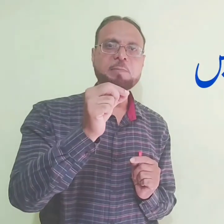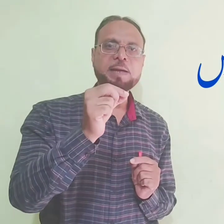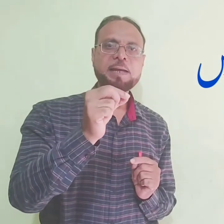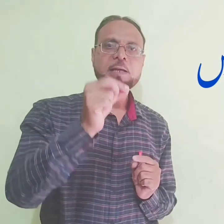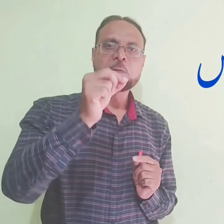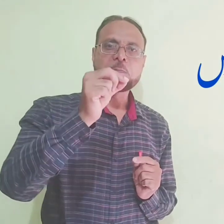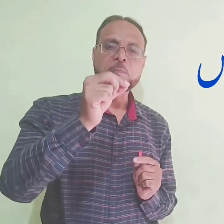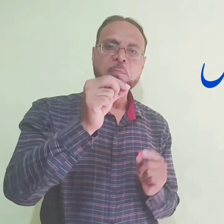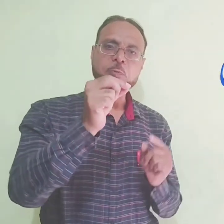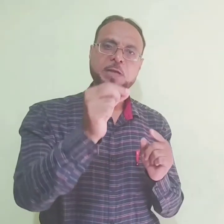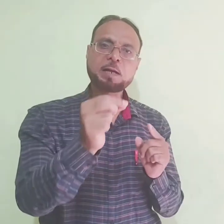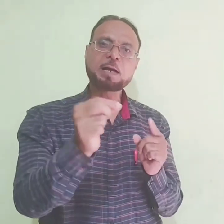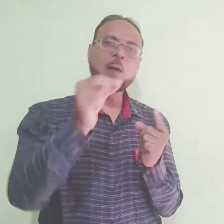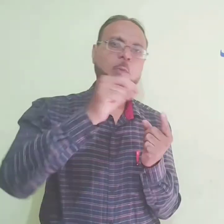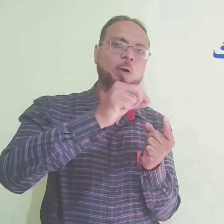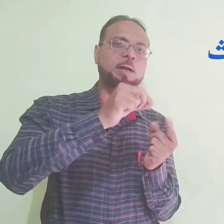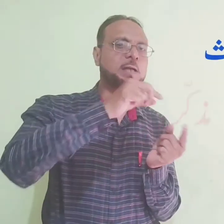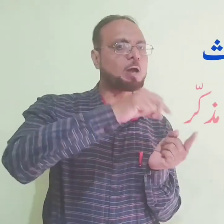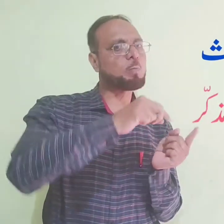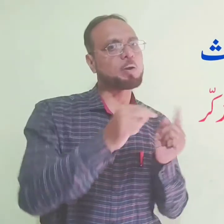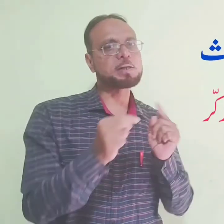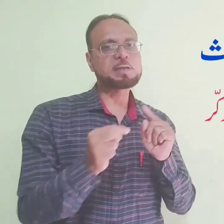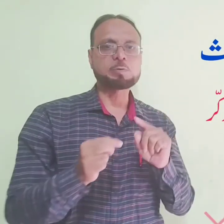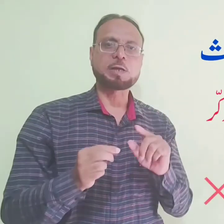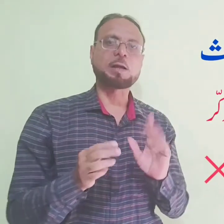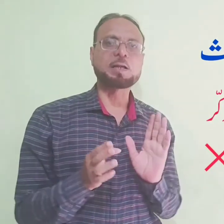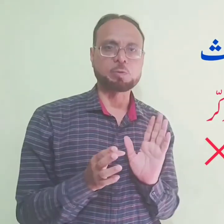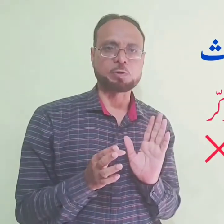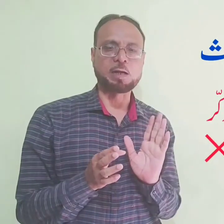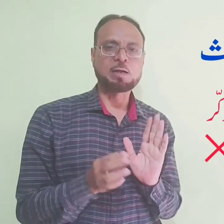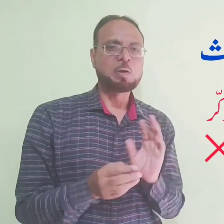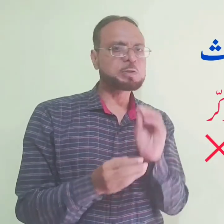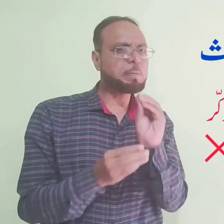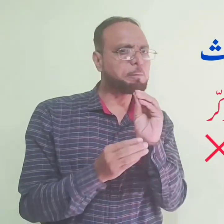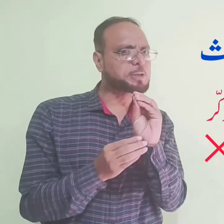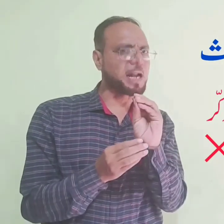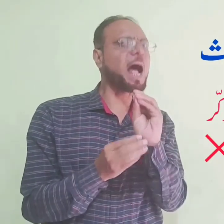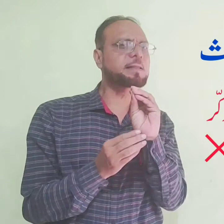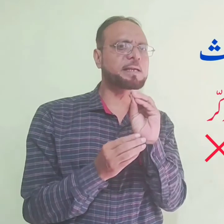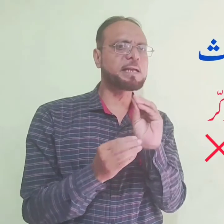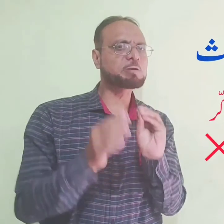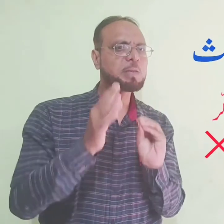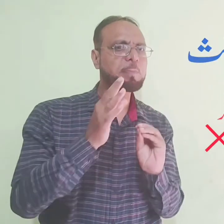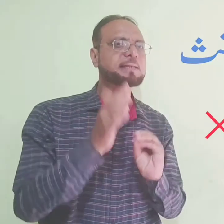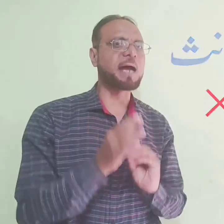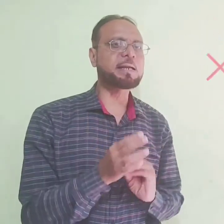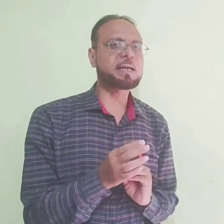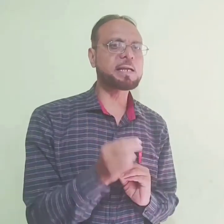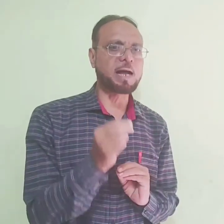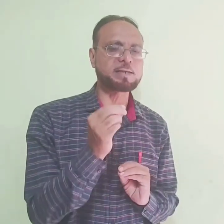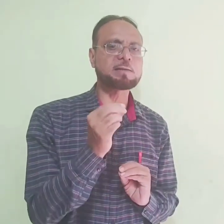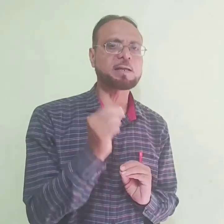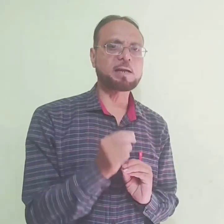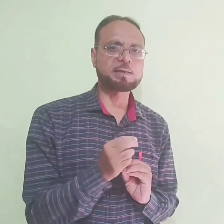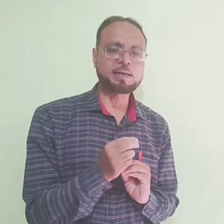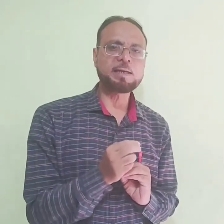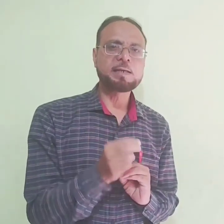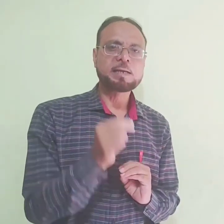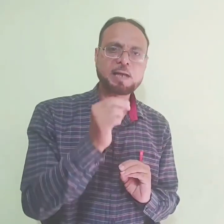में मुज़क्कर का मौनस और मौनस का मुज़क्कर नहीं होता। उसकी शनाख्त के लिए, उसकी पहचान के लिए एक आसान तरीका यह है कि हम